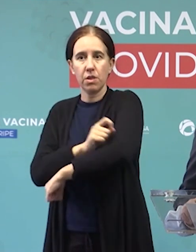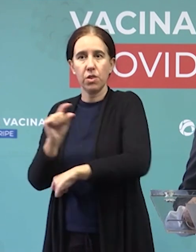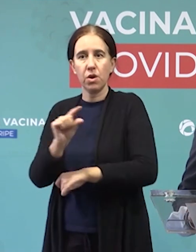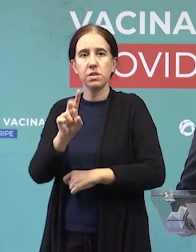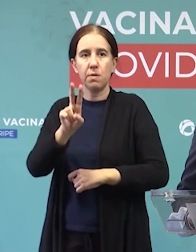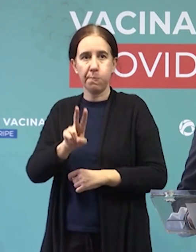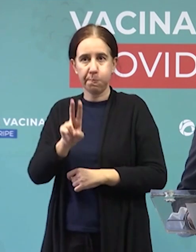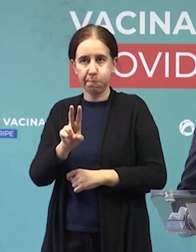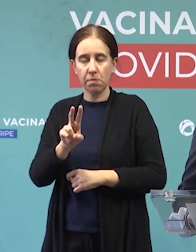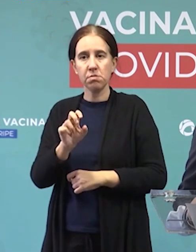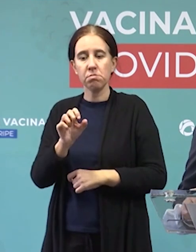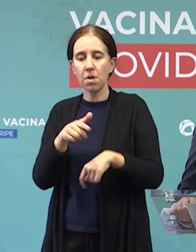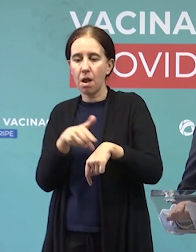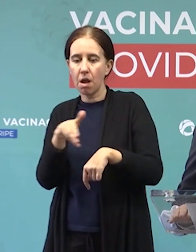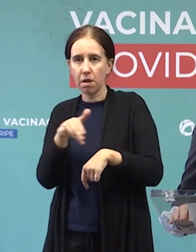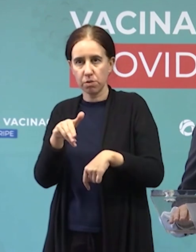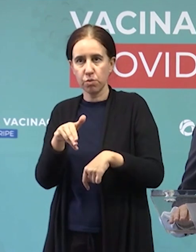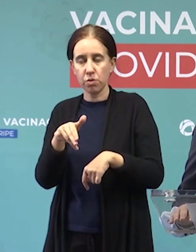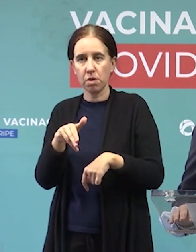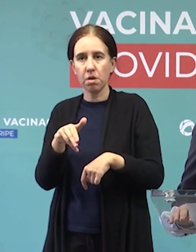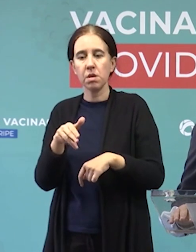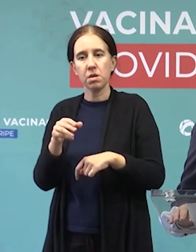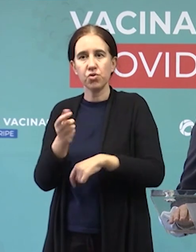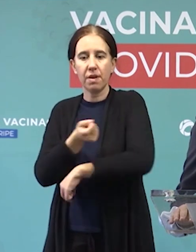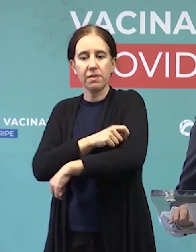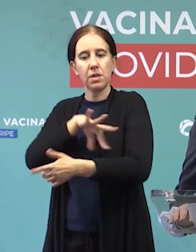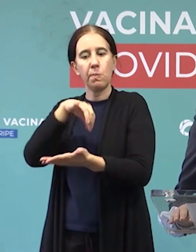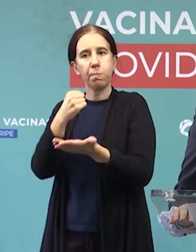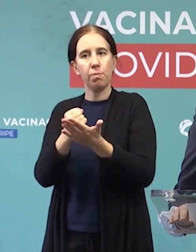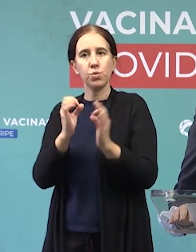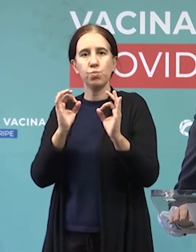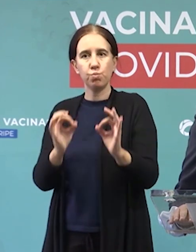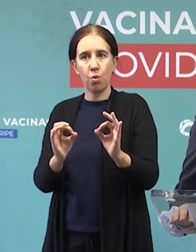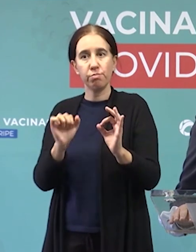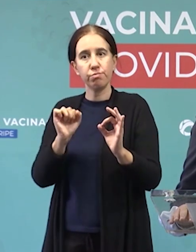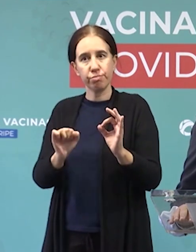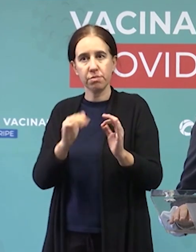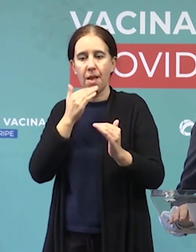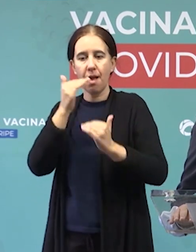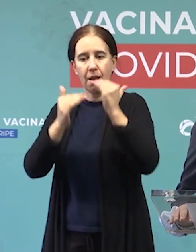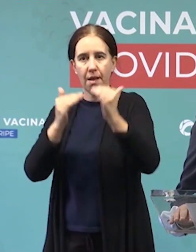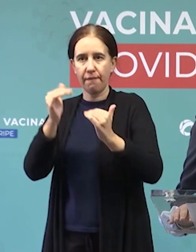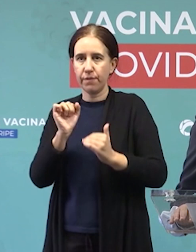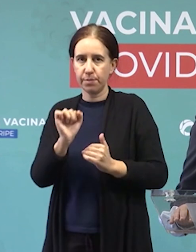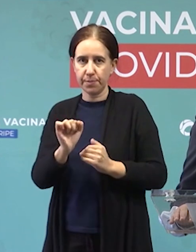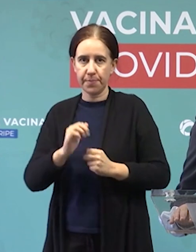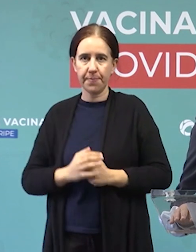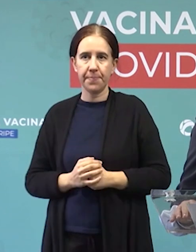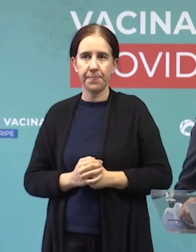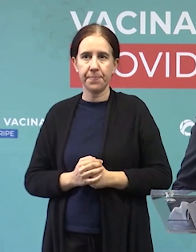doses, altura em que teremos o esquema vacinal completo para estas faixas